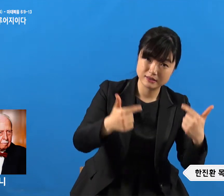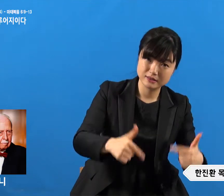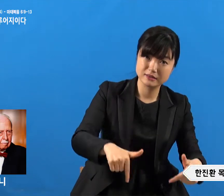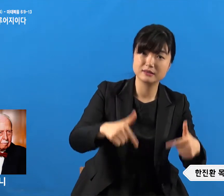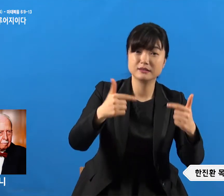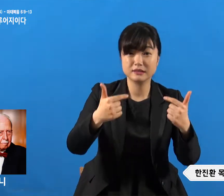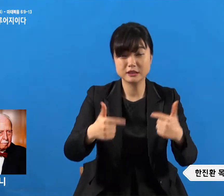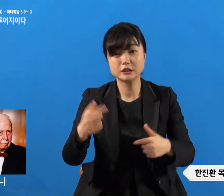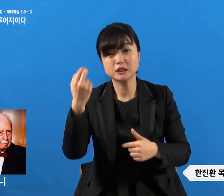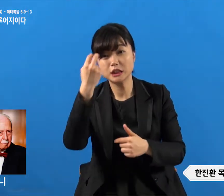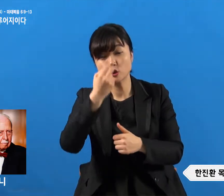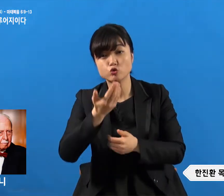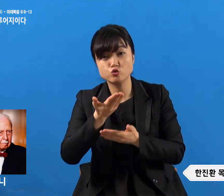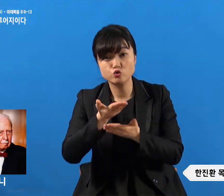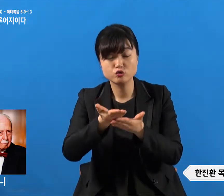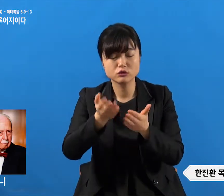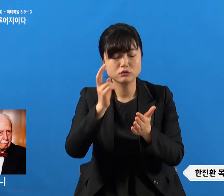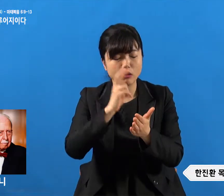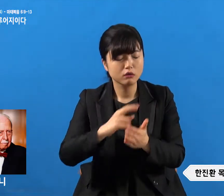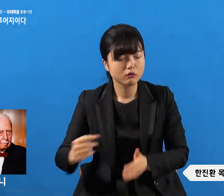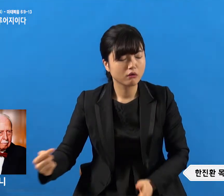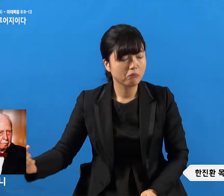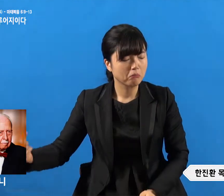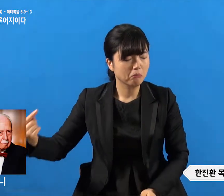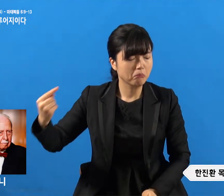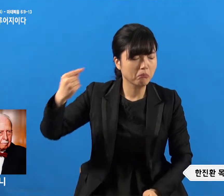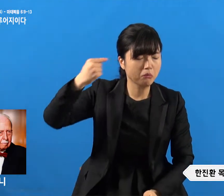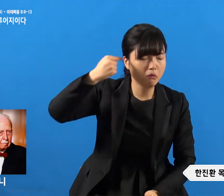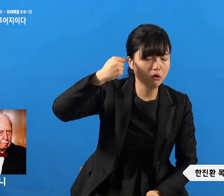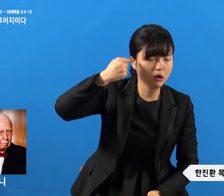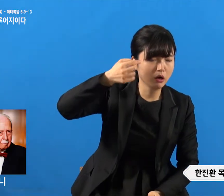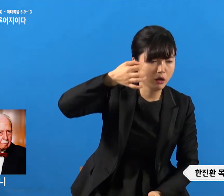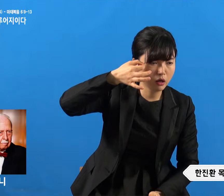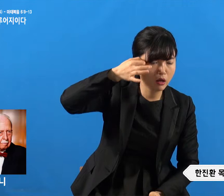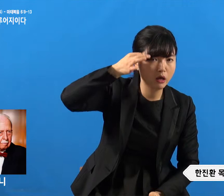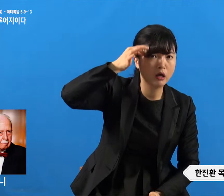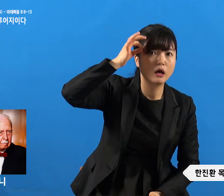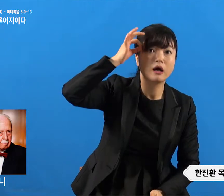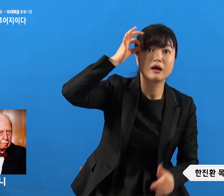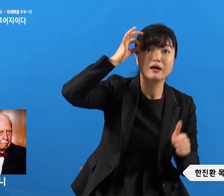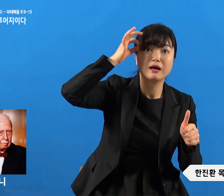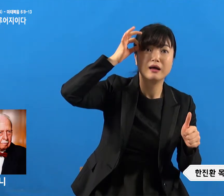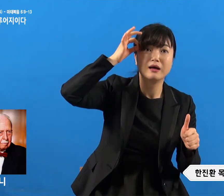지키리. 그 찬송 소리가 들려오는데 불현듯이